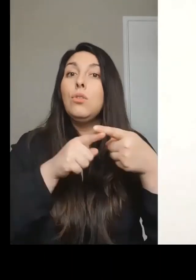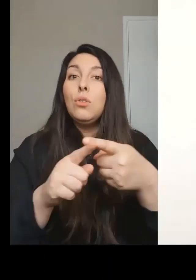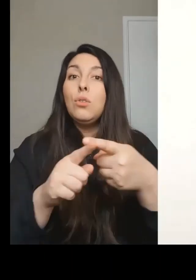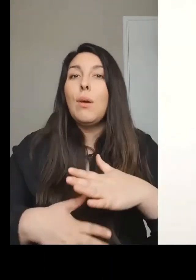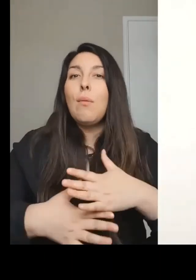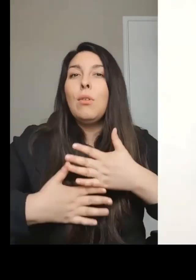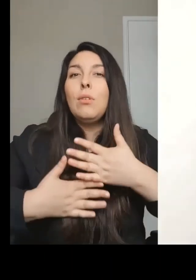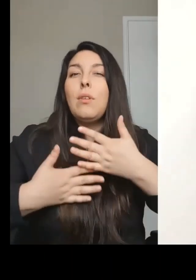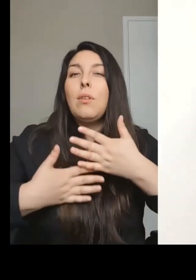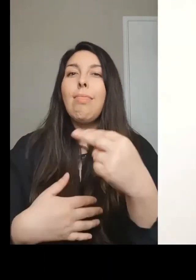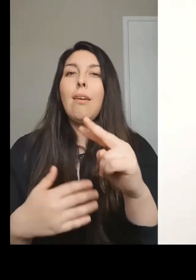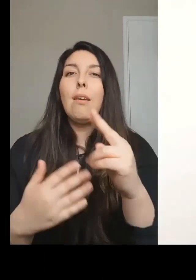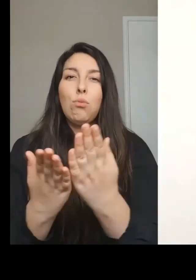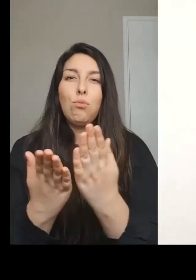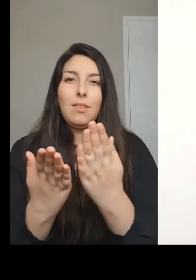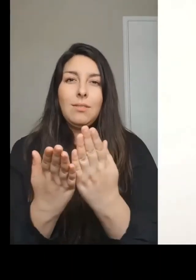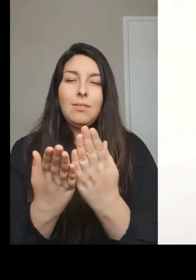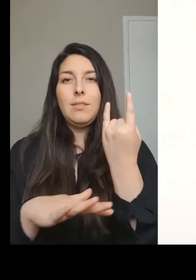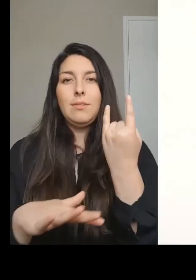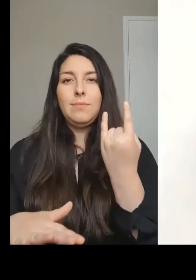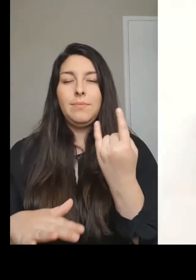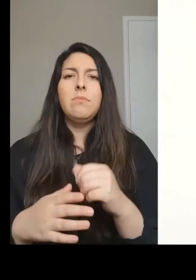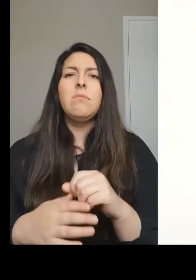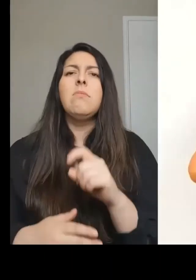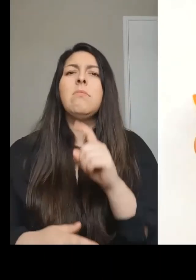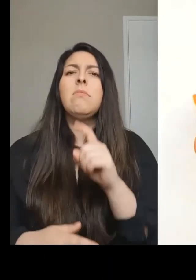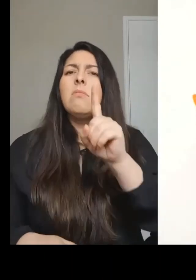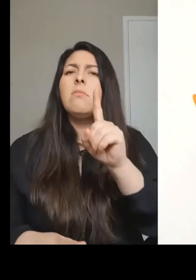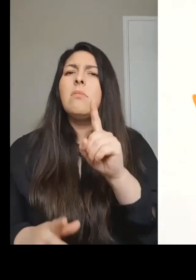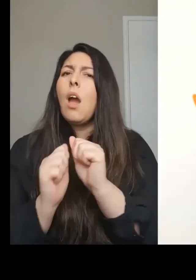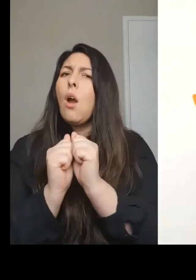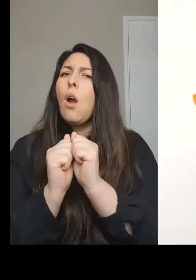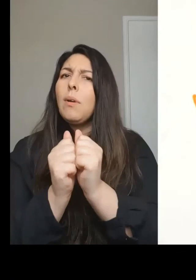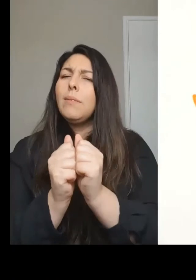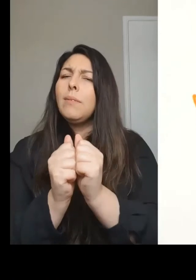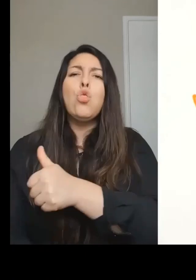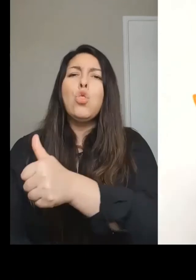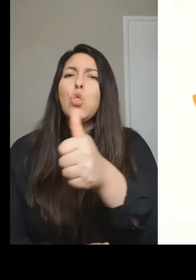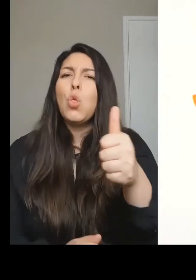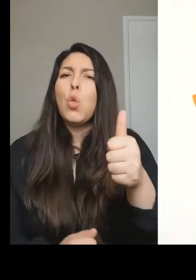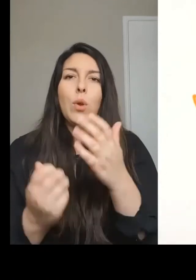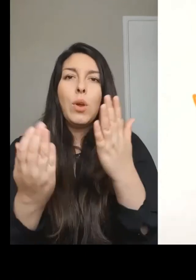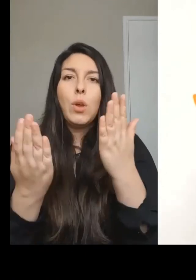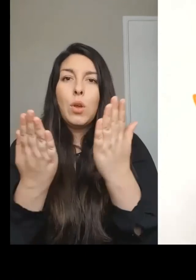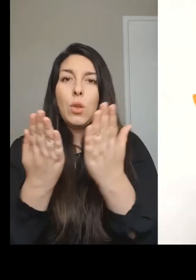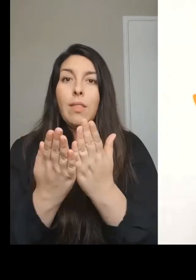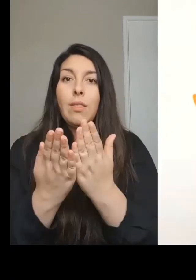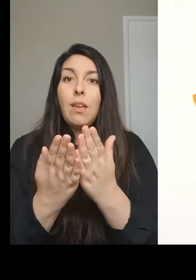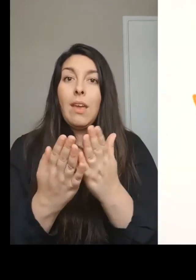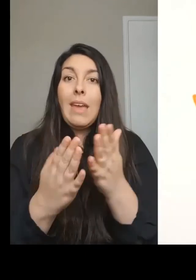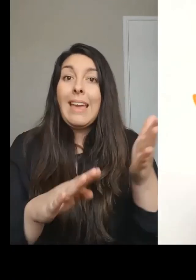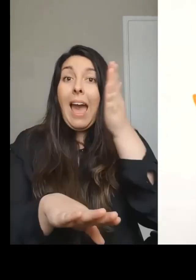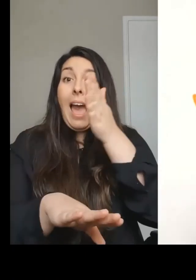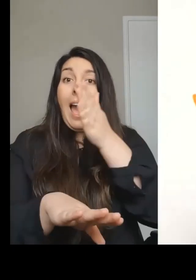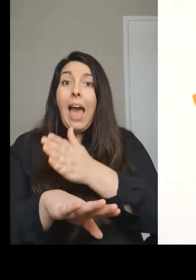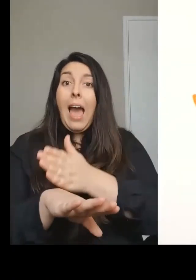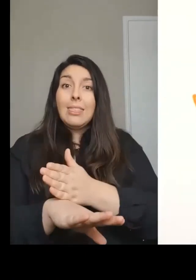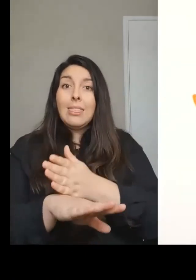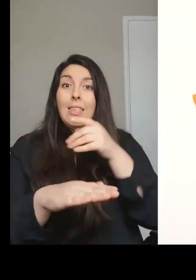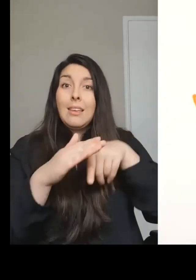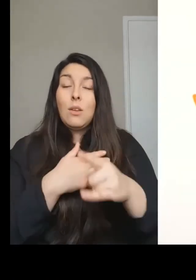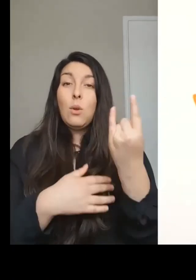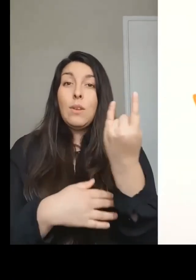acompañamiento? Todos los y las estudiantes que egresaron de un liceo PASE y que siendo habilitados se